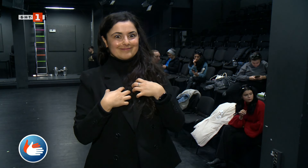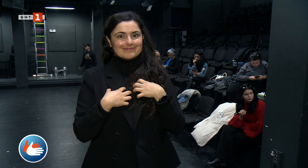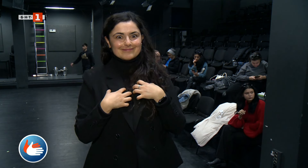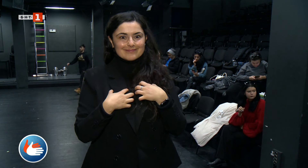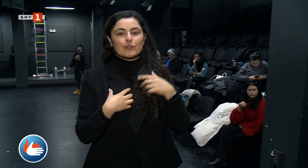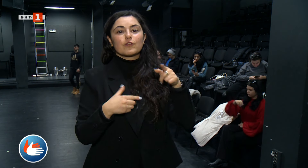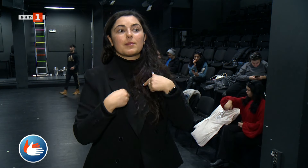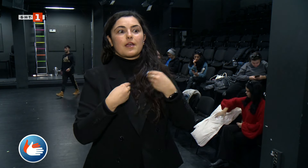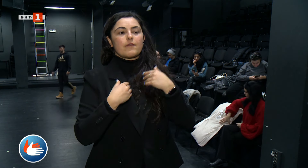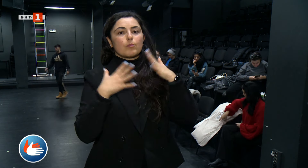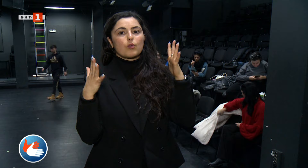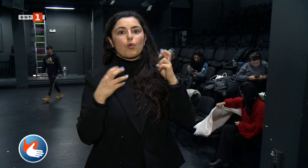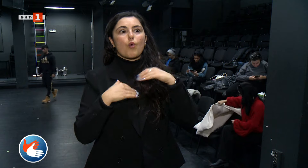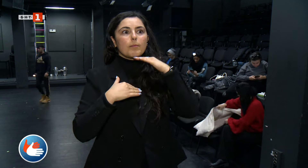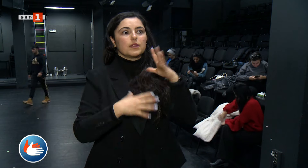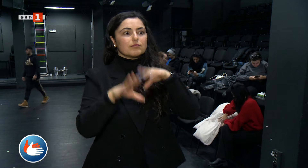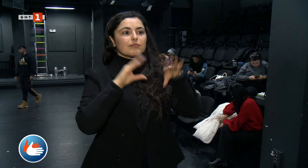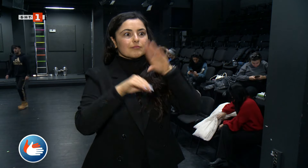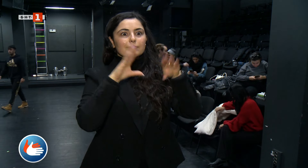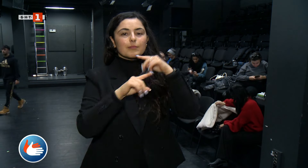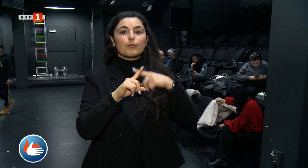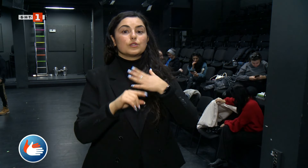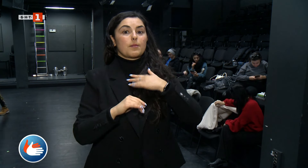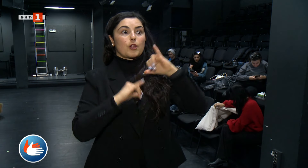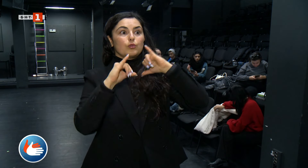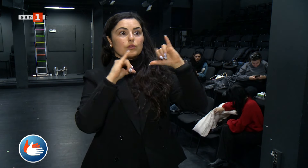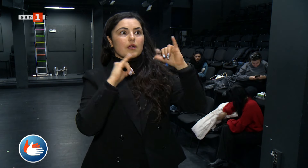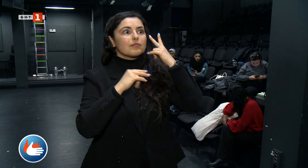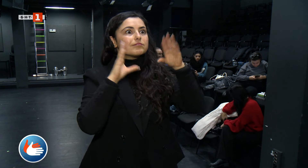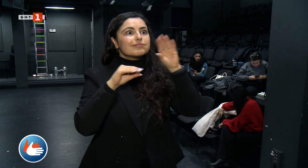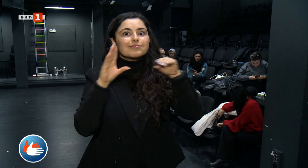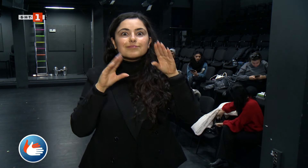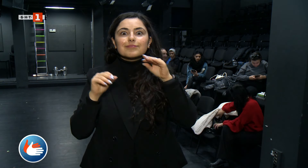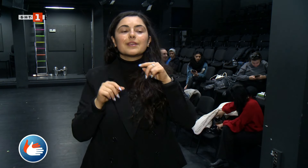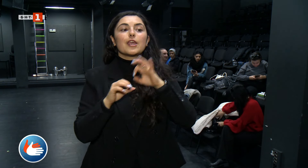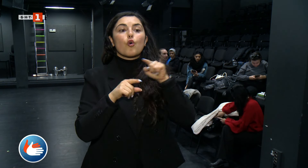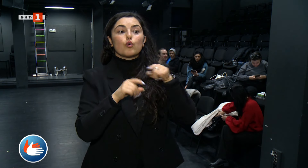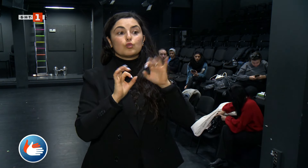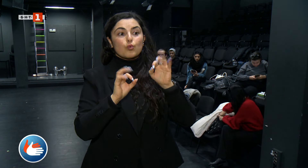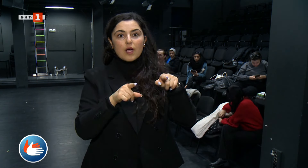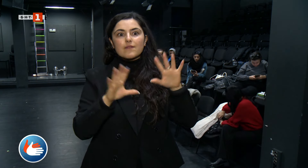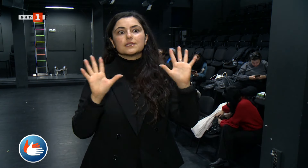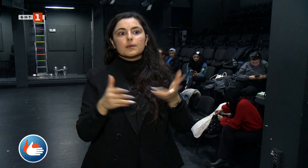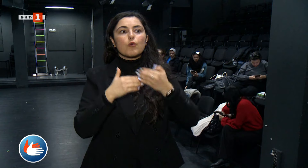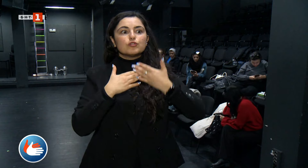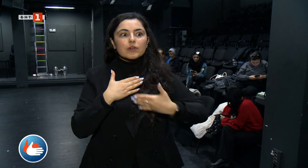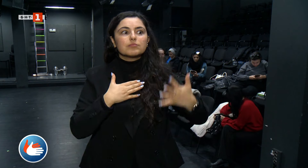глухи и чуващи. Така успях да събера много опит, също и международен такъв. Така започна всичко.